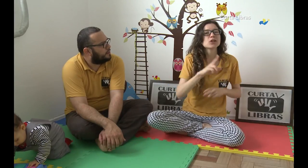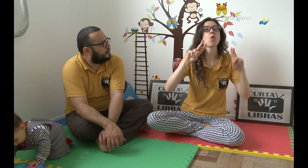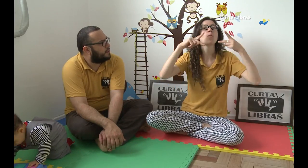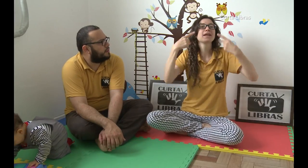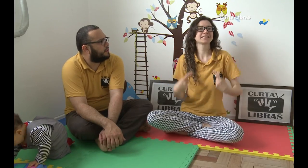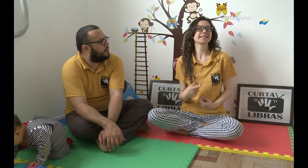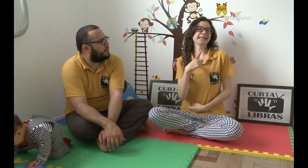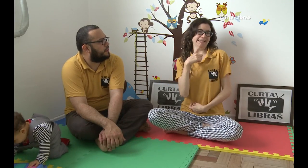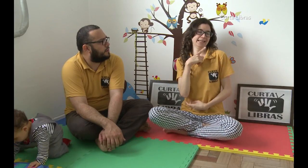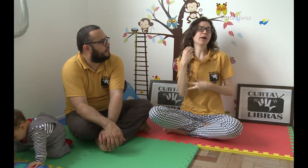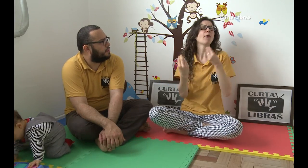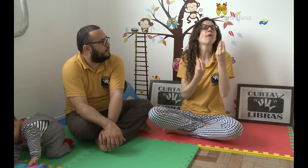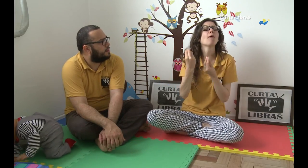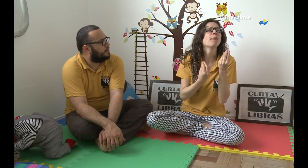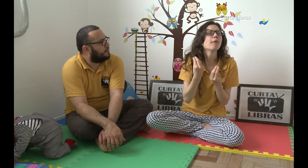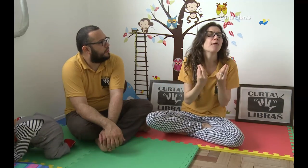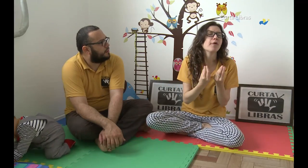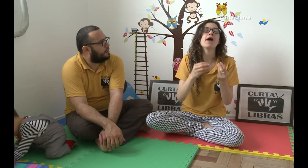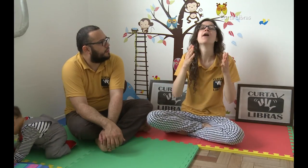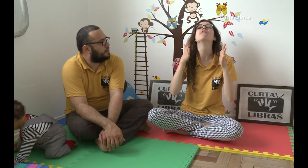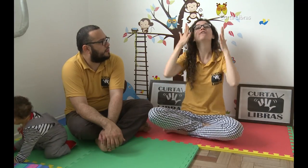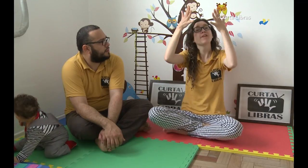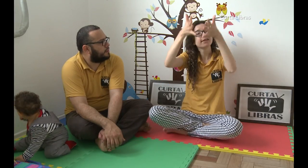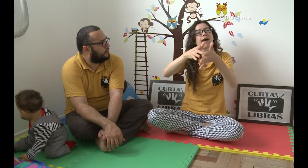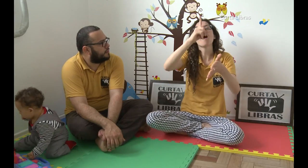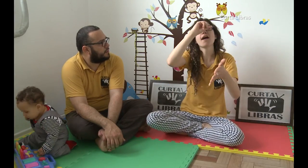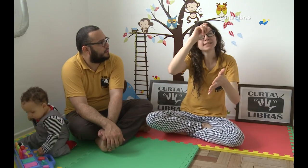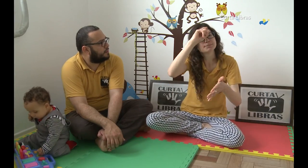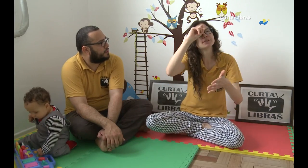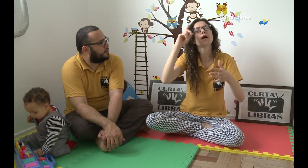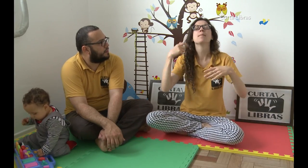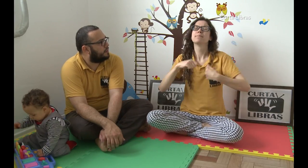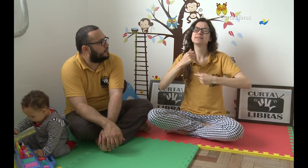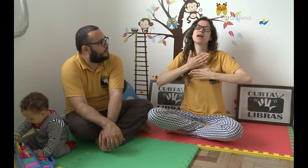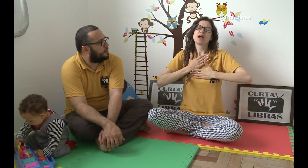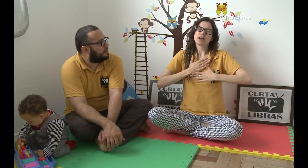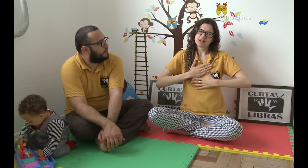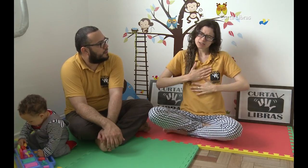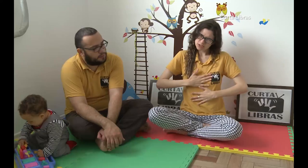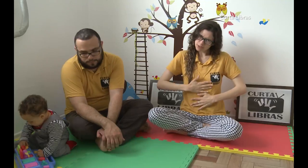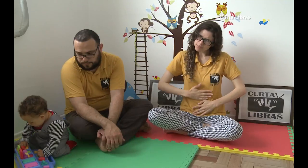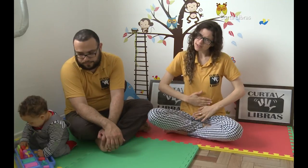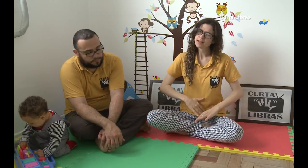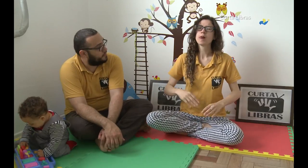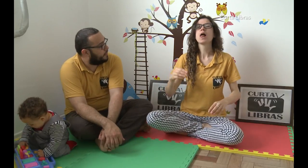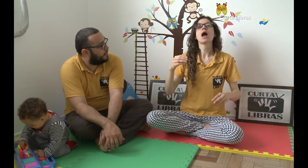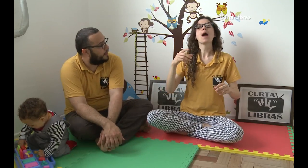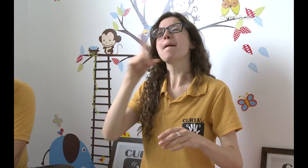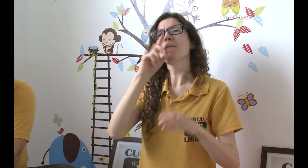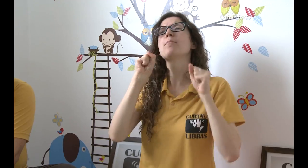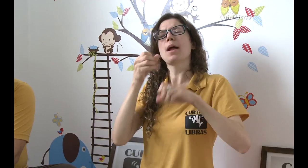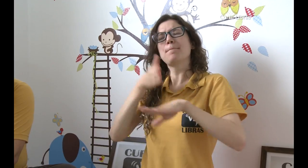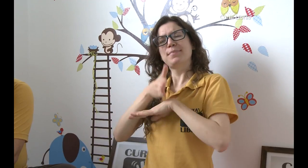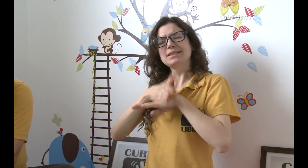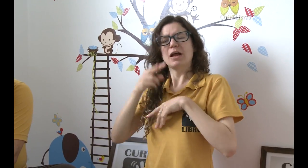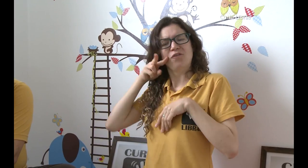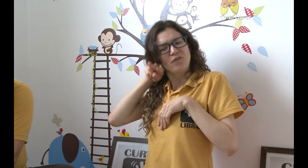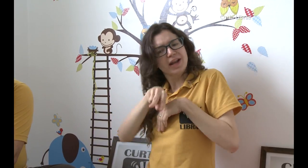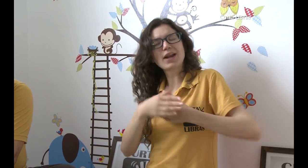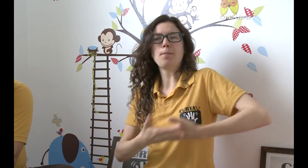Bom A mulher precisa chegar ao hospital Bastante calma E quando o médico fizer a cesárea O bebê vai ir direto Para